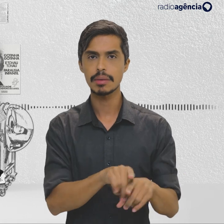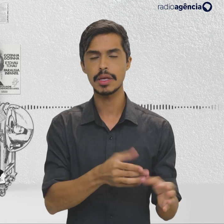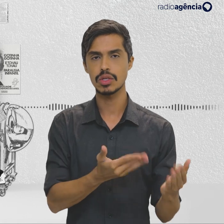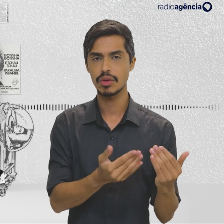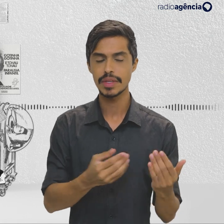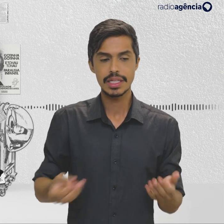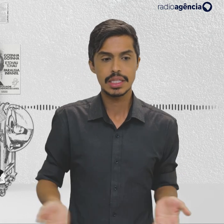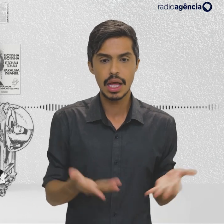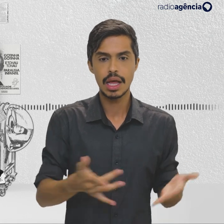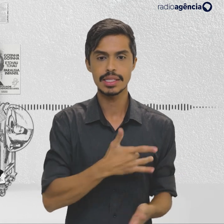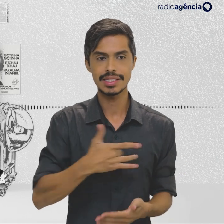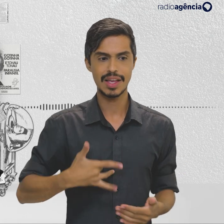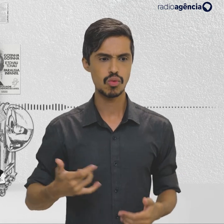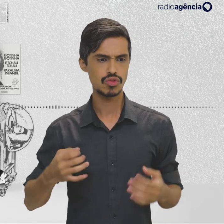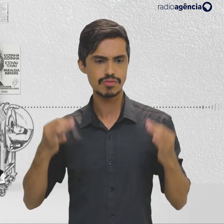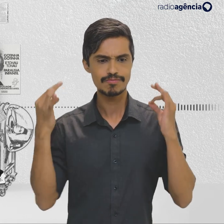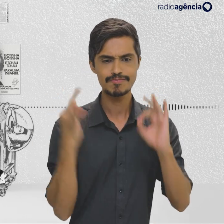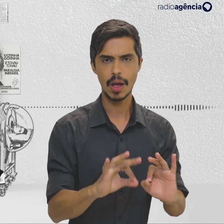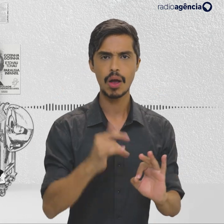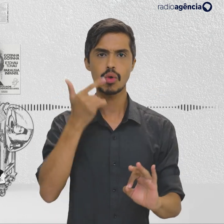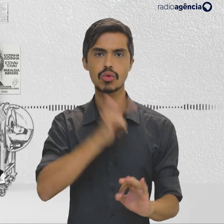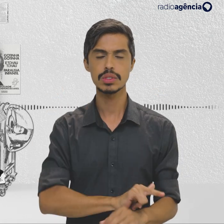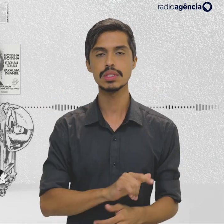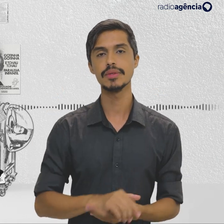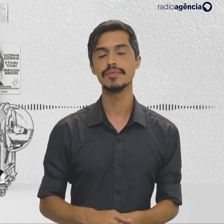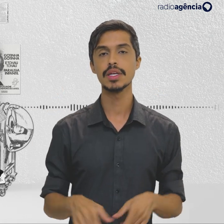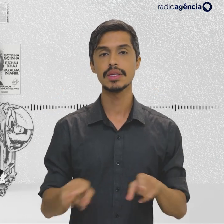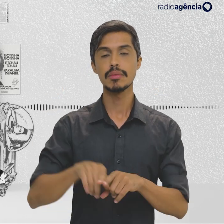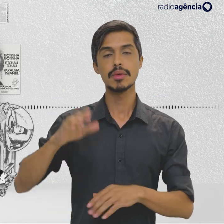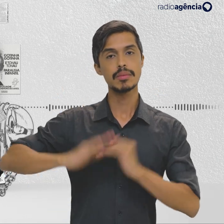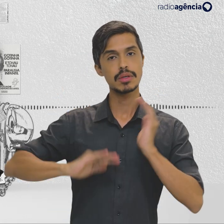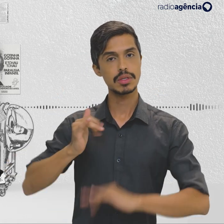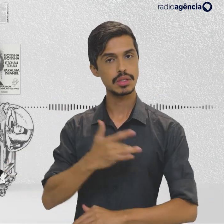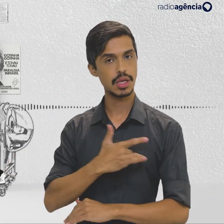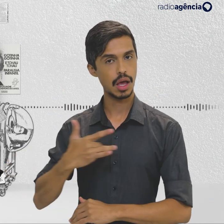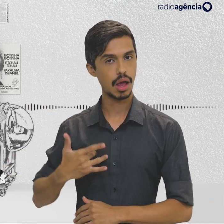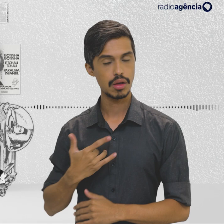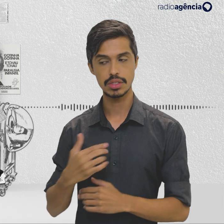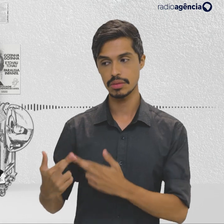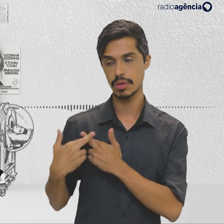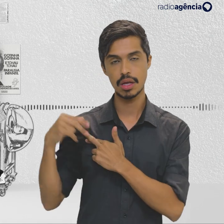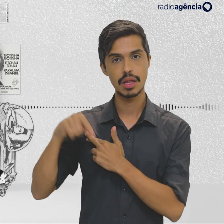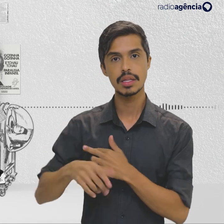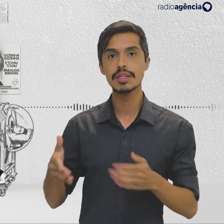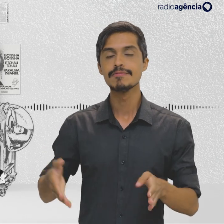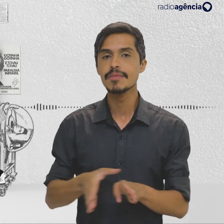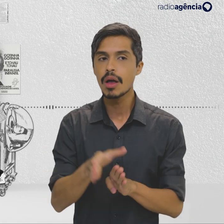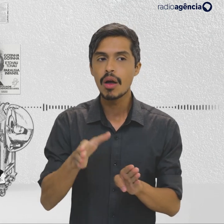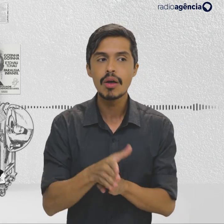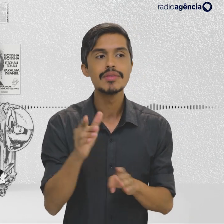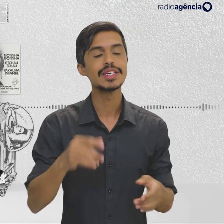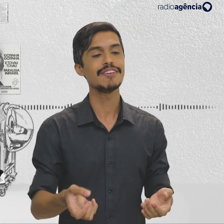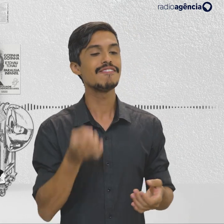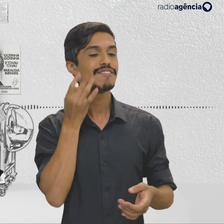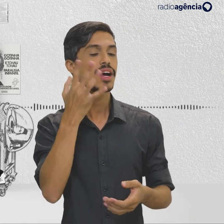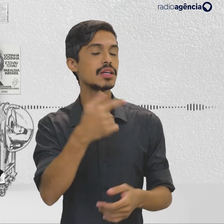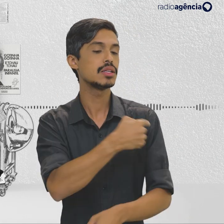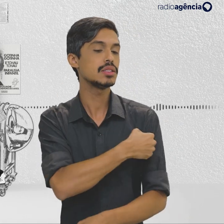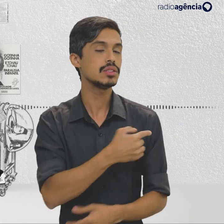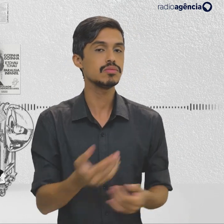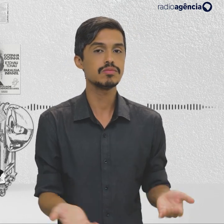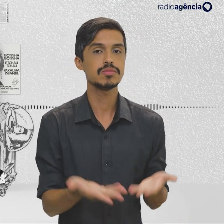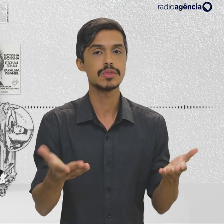garantir que o seu direito à saúde seja cumprido é dever dos Profissionais de Saúde recomendar e facilitar a